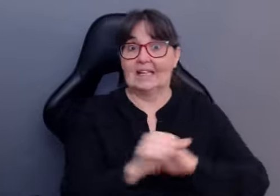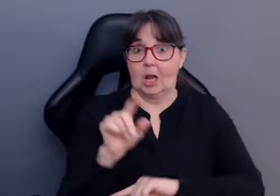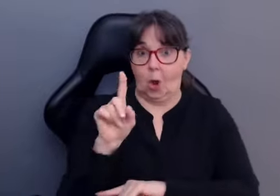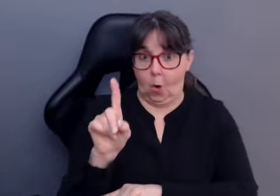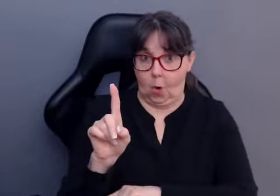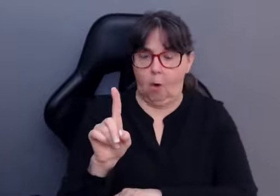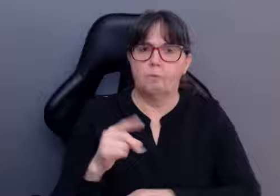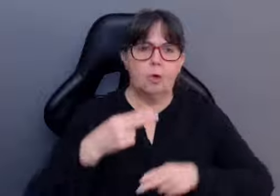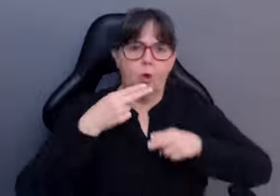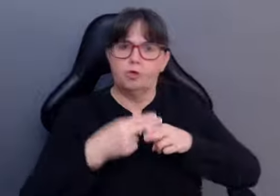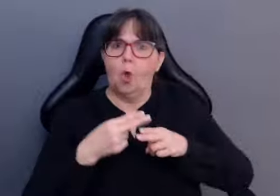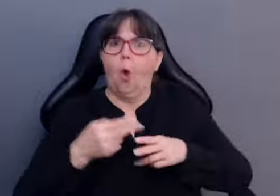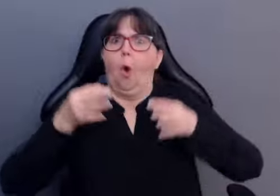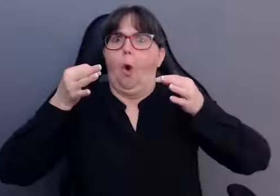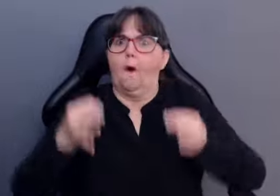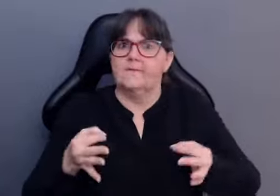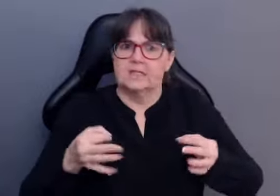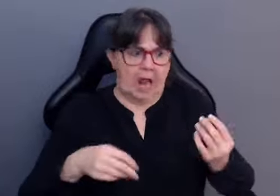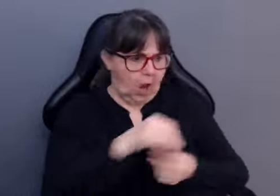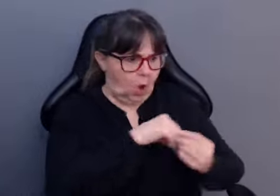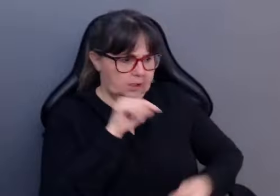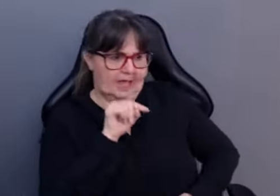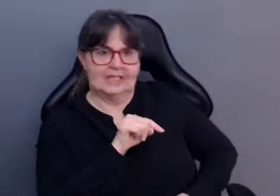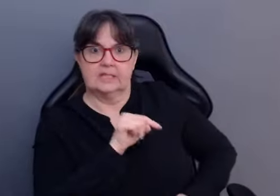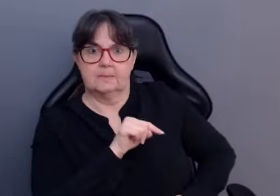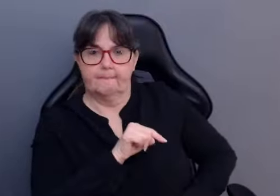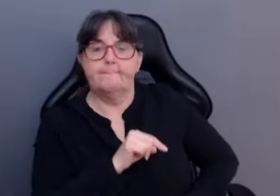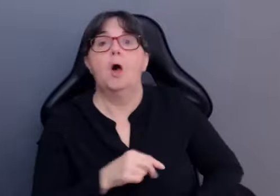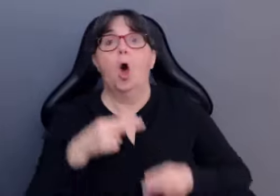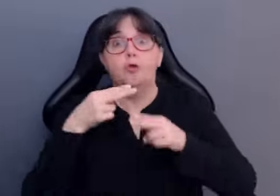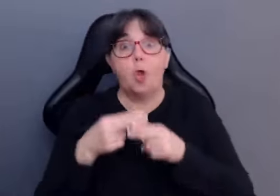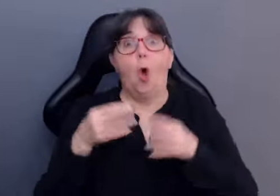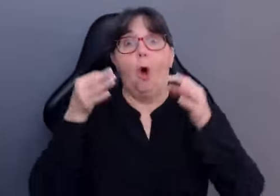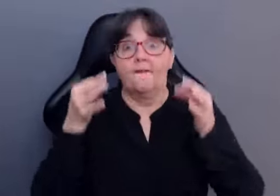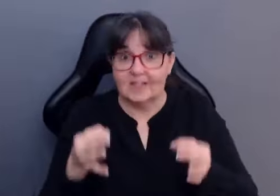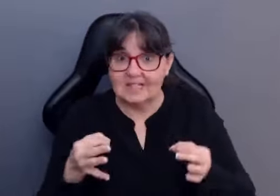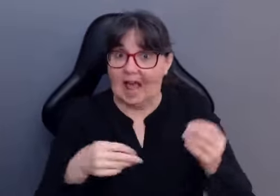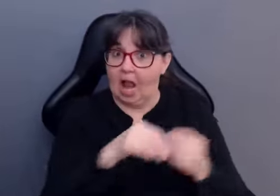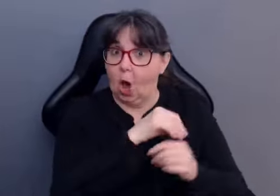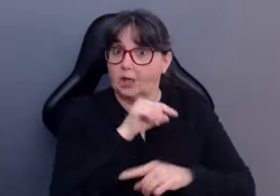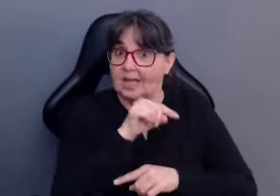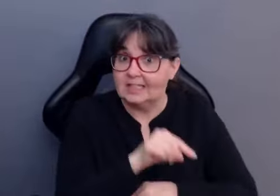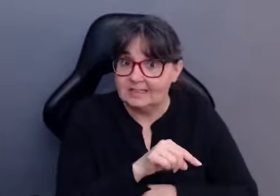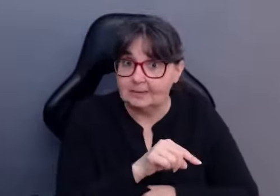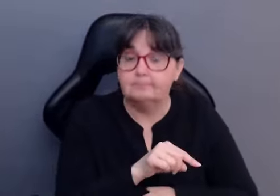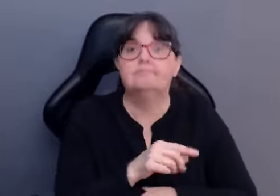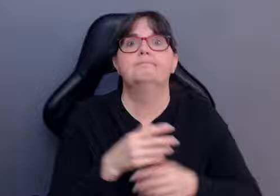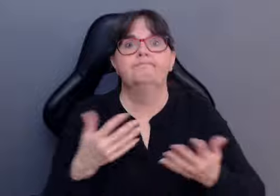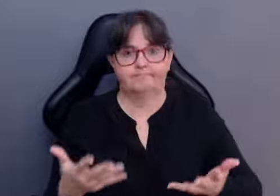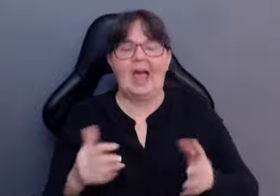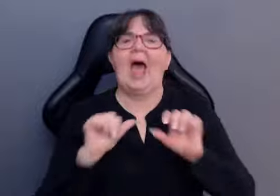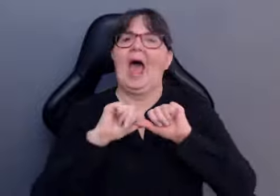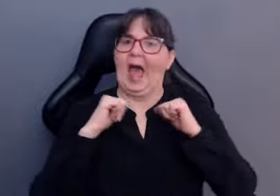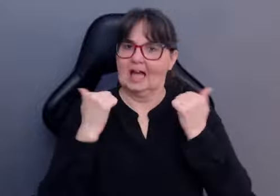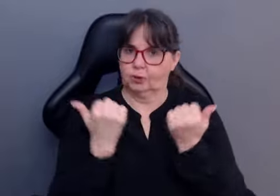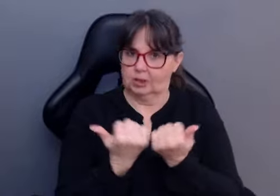Nom officiel de l'organisme. Le nom officiel de l'organisme est l'Association des sourds